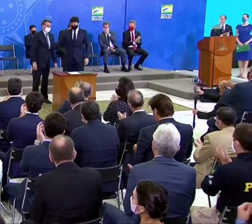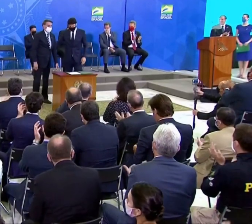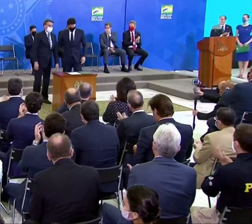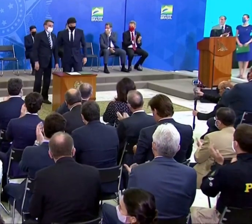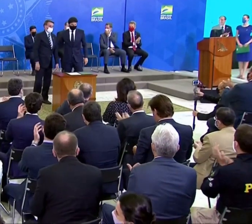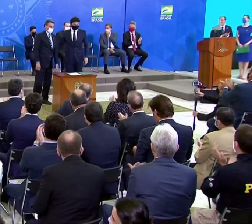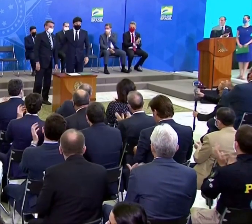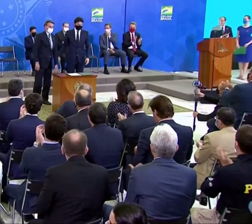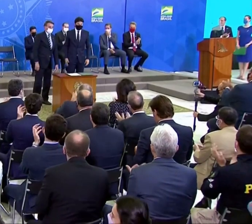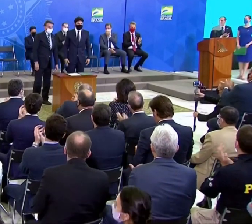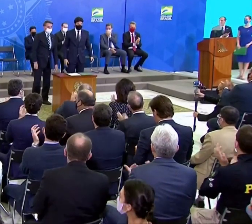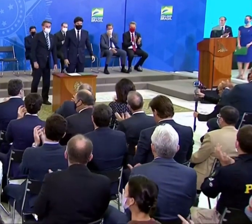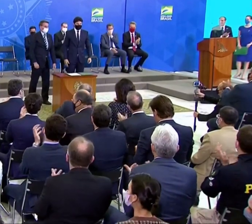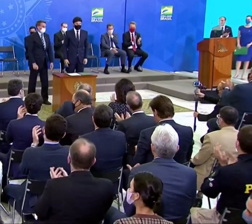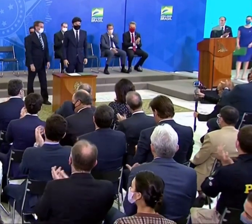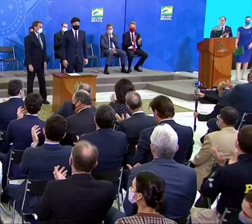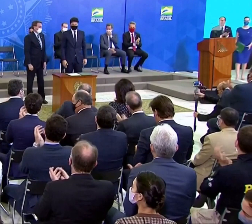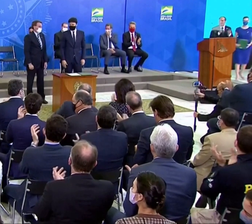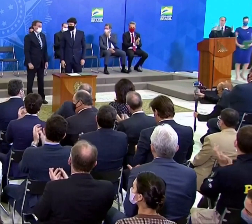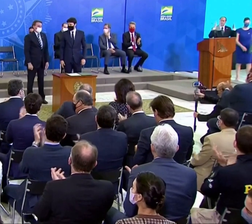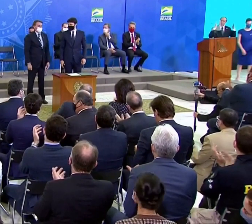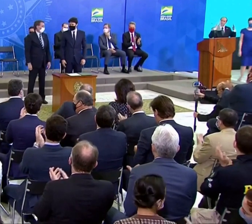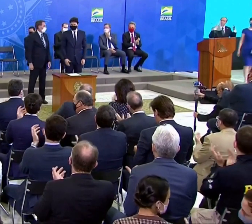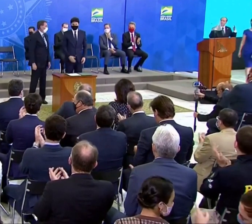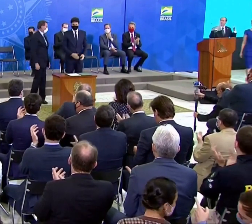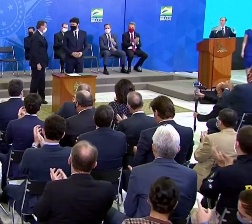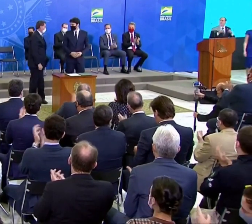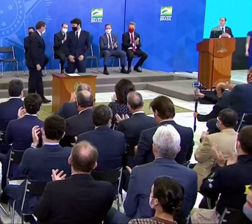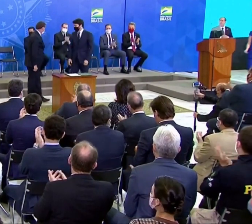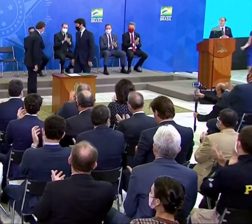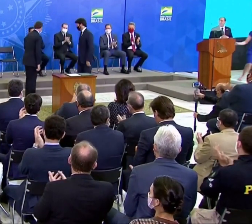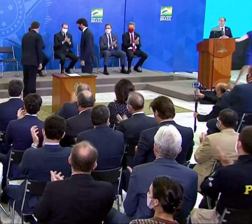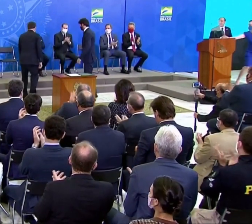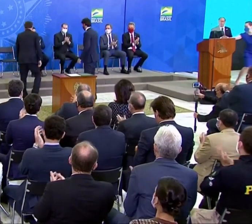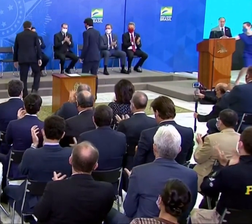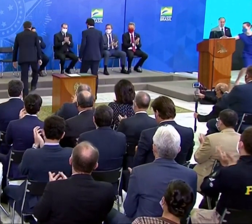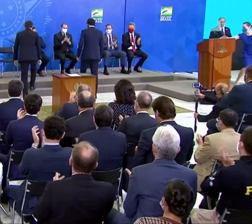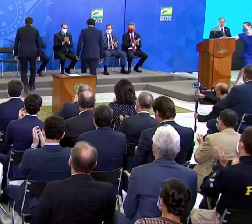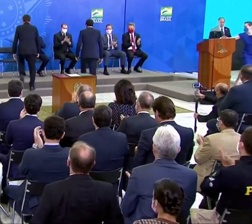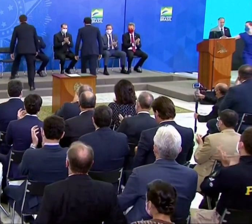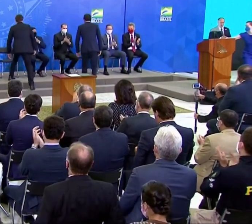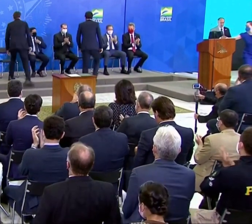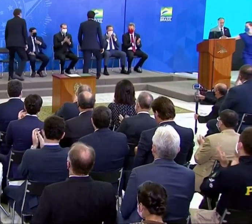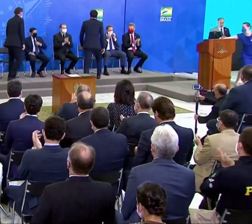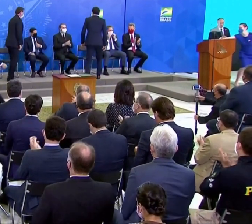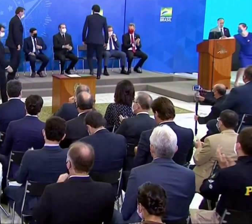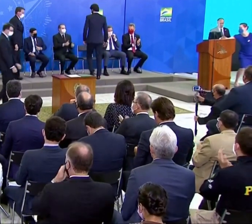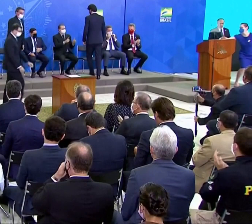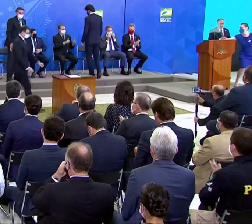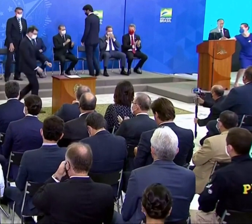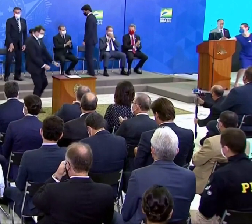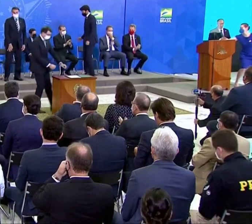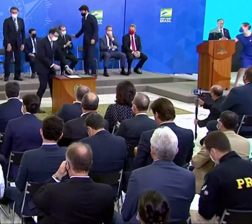e contou com a presença de jair bolsonaro o presidente também deu posse a marcos pontes agora como ministro da ciência tecnologia